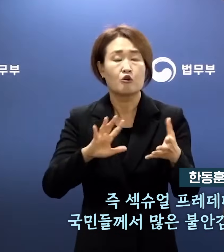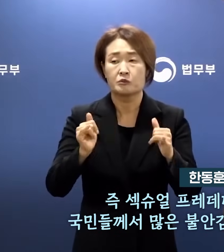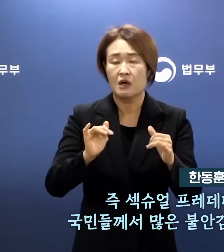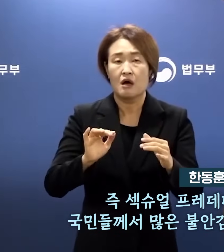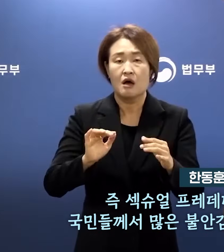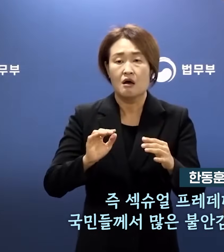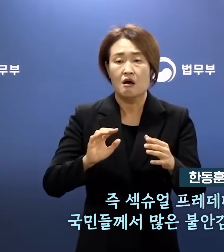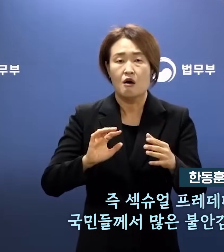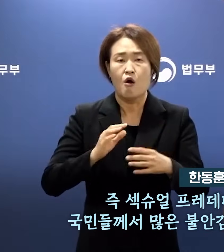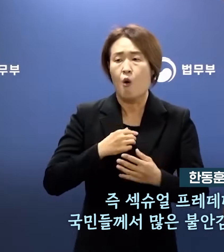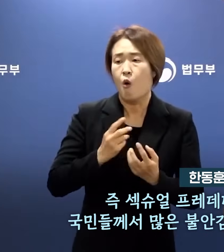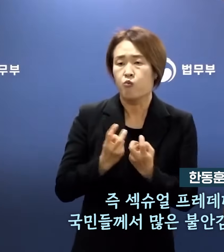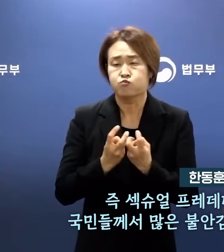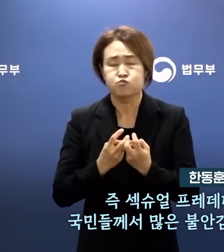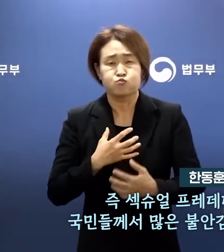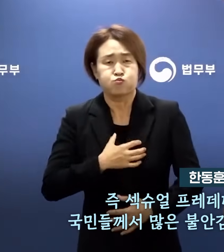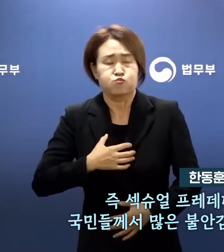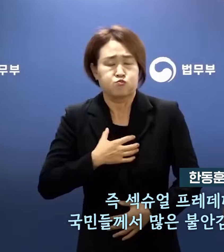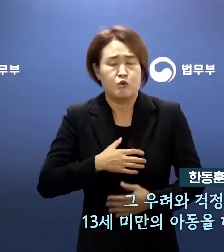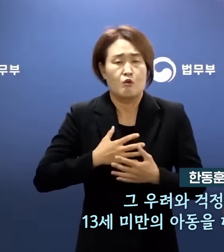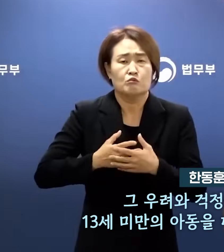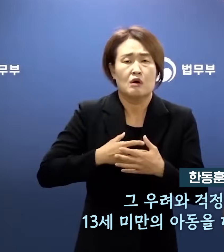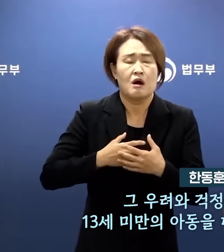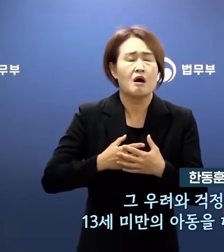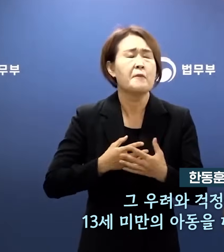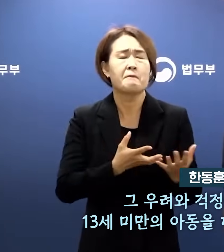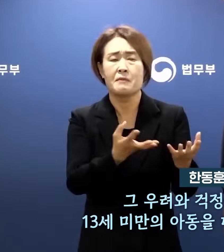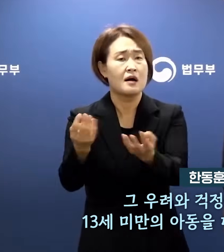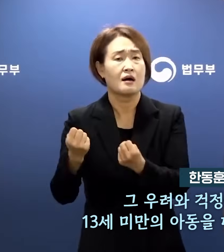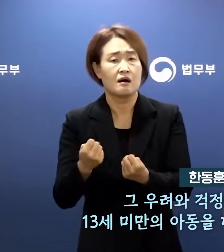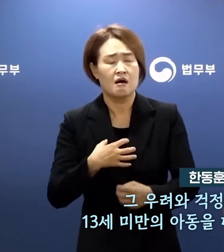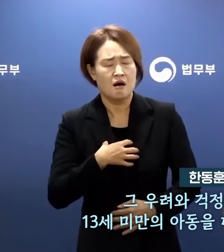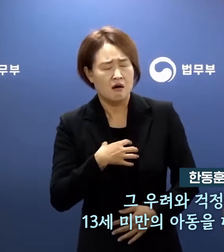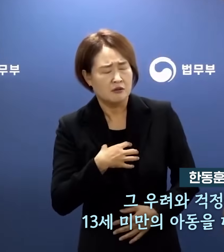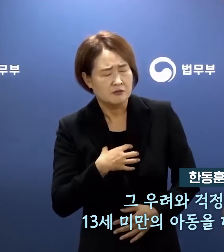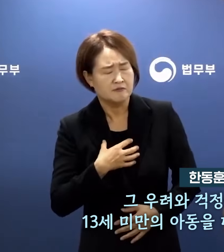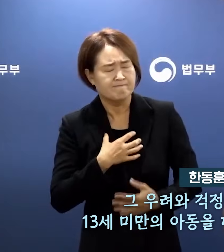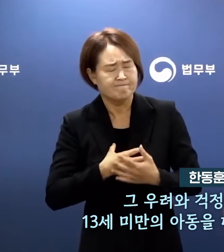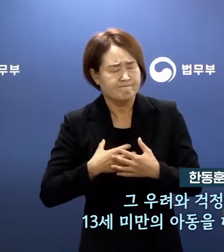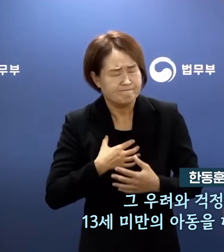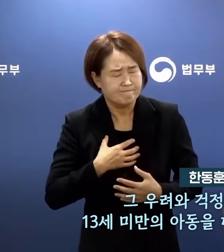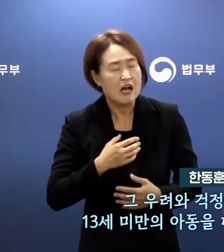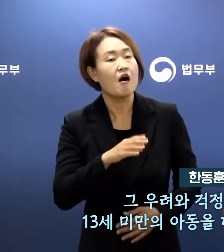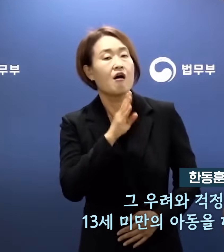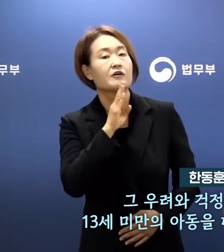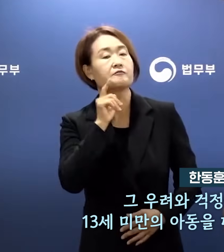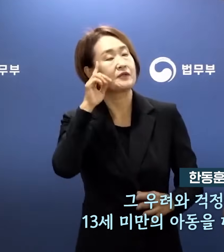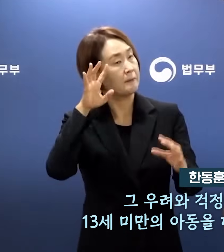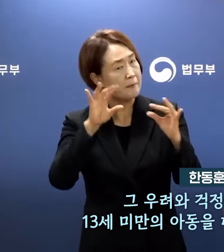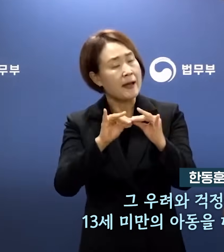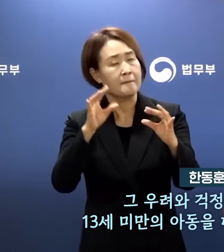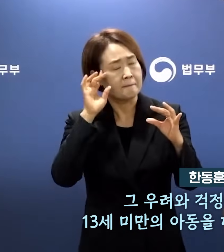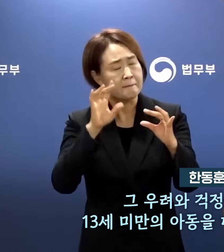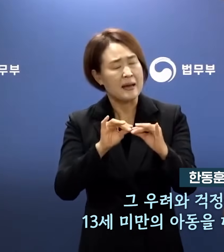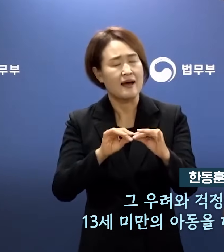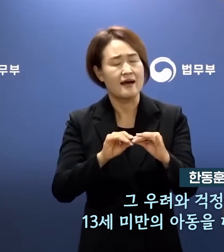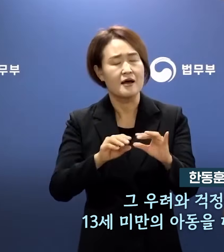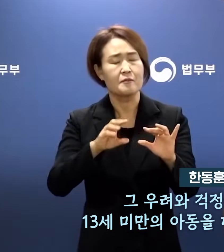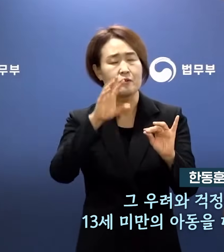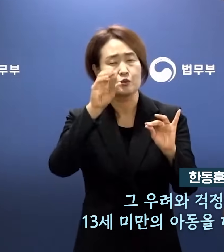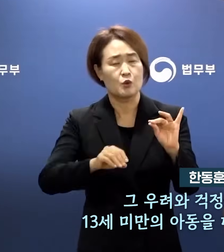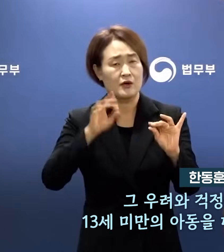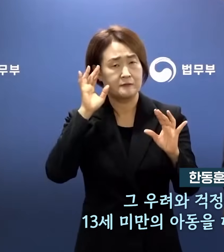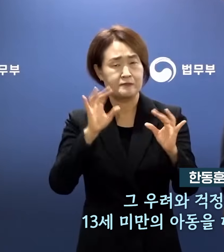국민들께서 많은 불안감과 우려를 나타내셨습니다. 그 우려와 걱정에 10분 공감합니다.